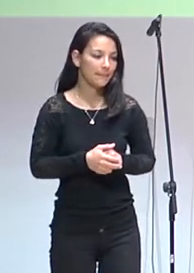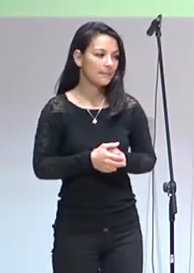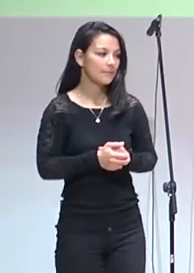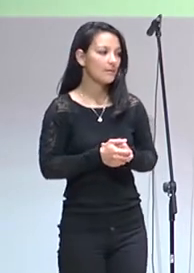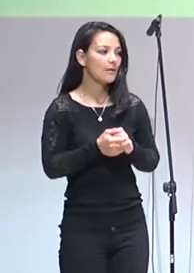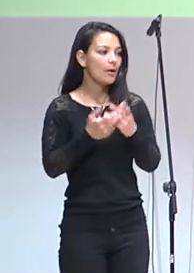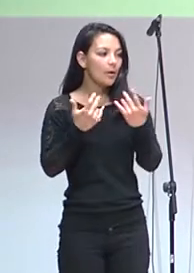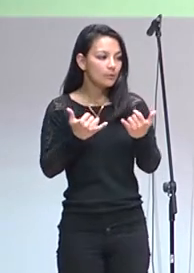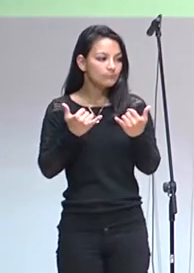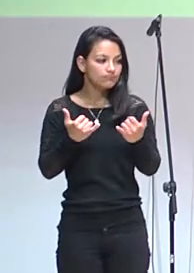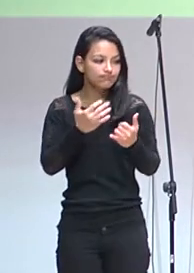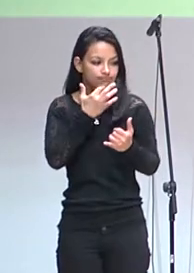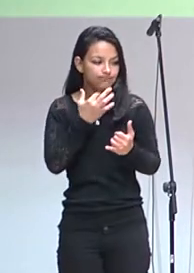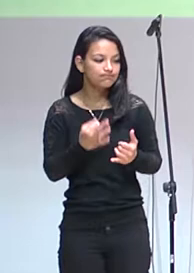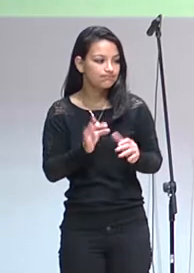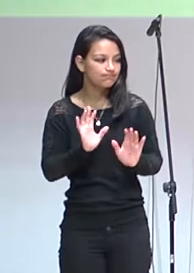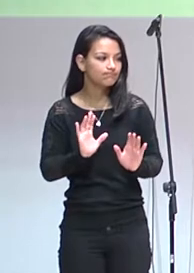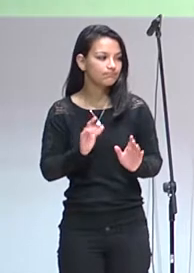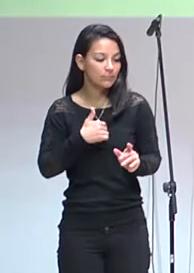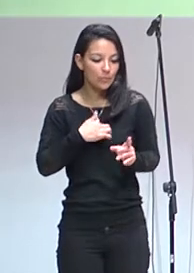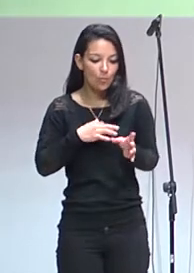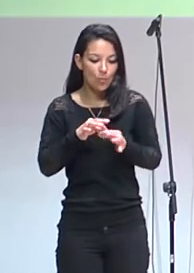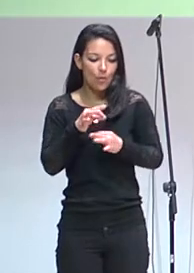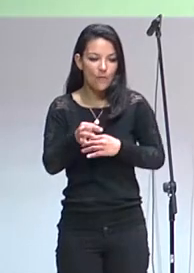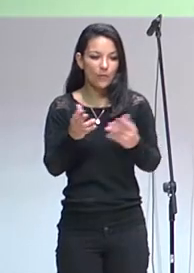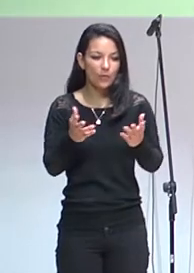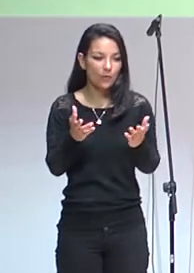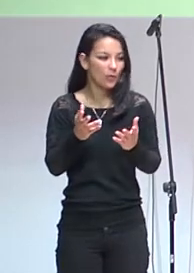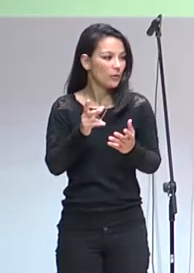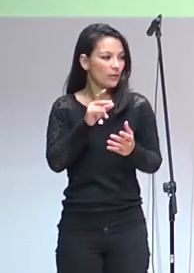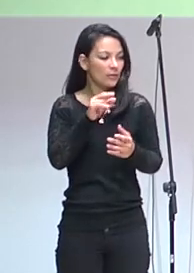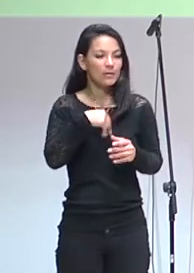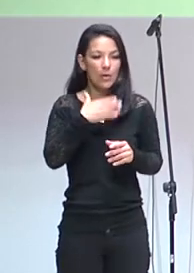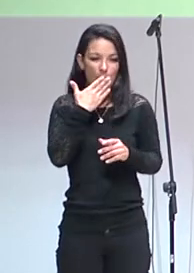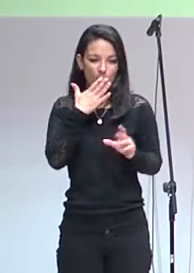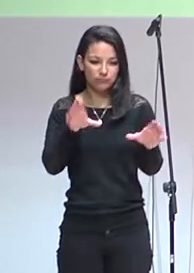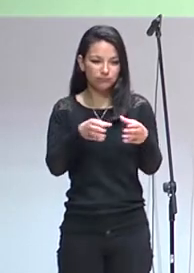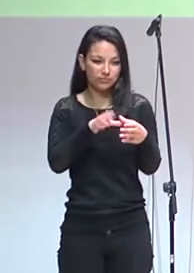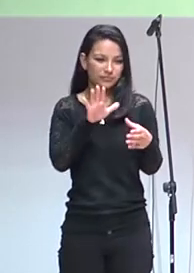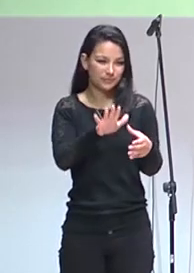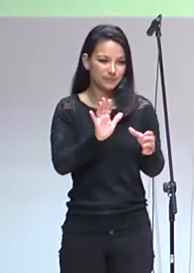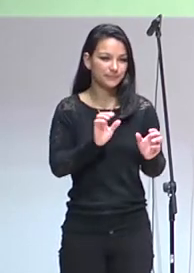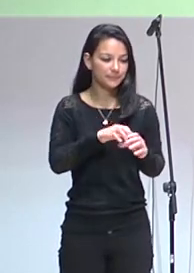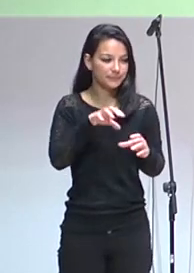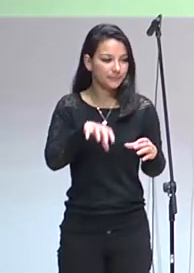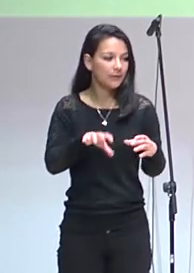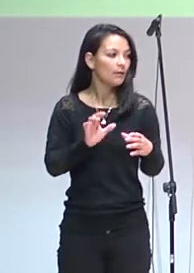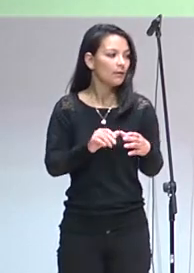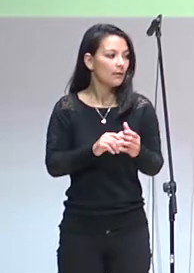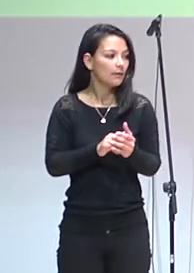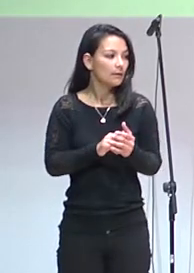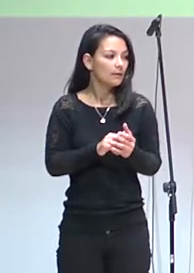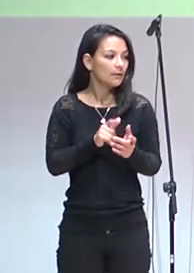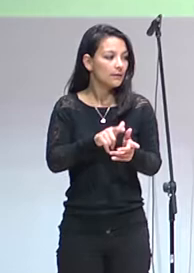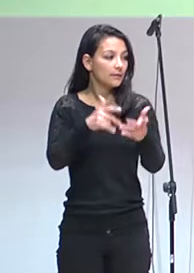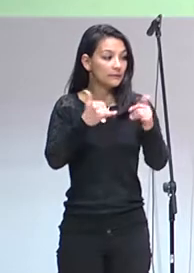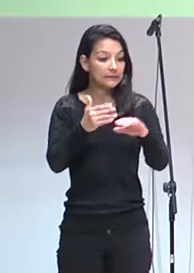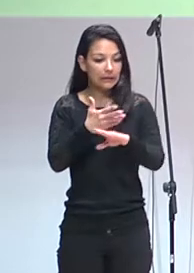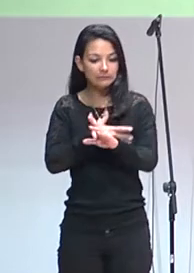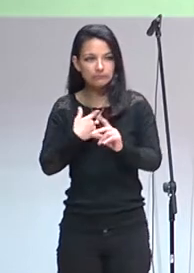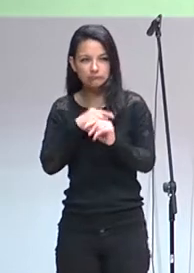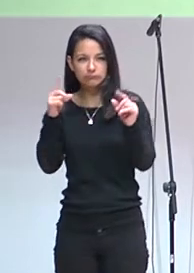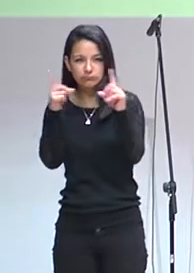Yo vengo de un pueblo de origen quillacinga, indígena. Y a partir de esa